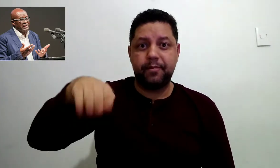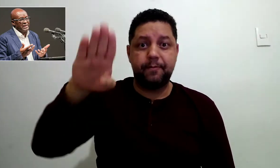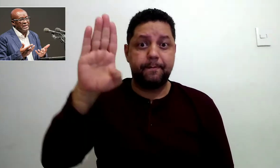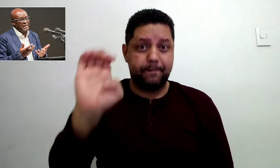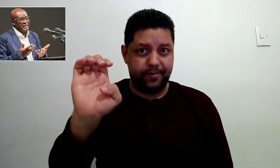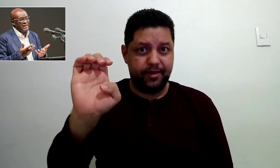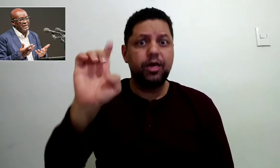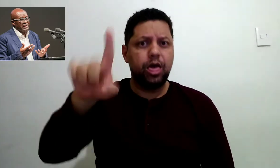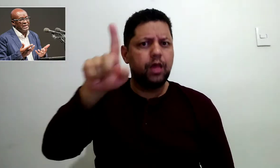Mbembe,